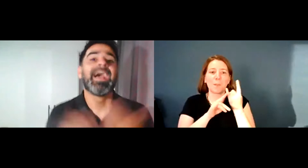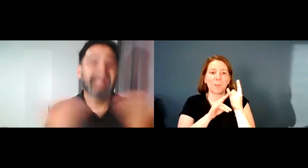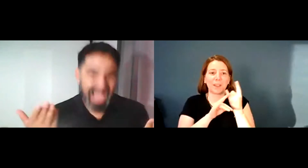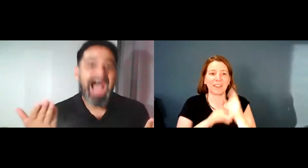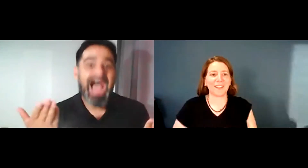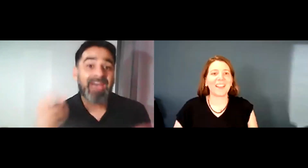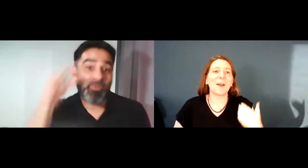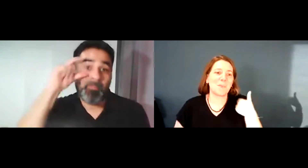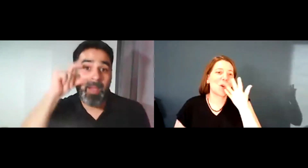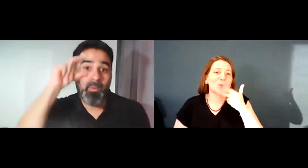es más fácil.